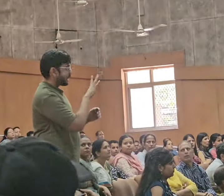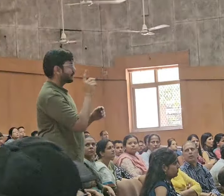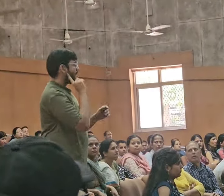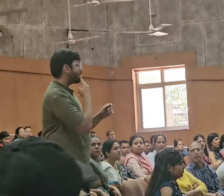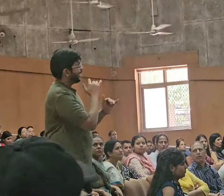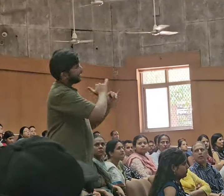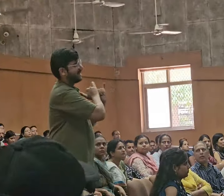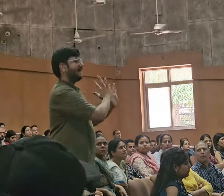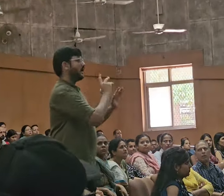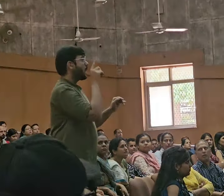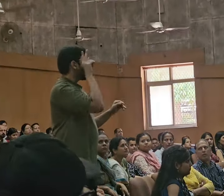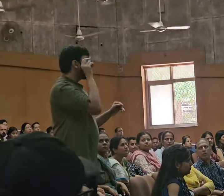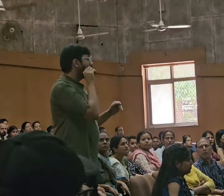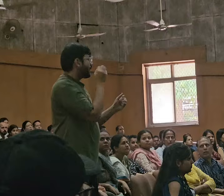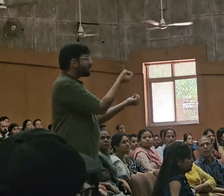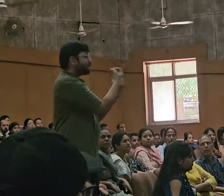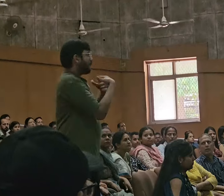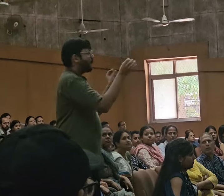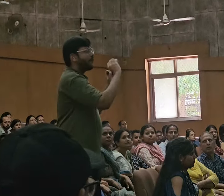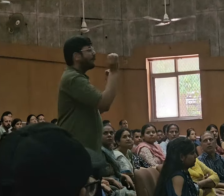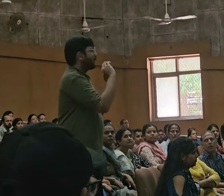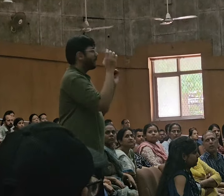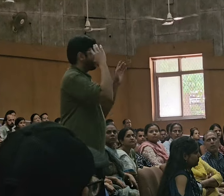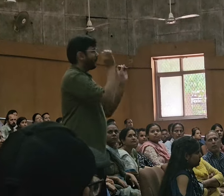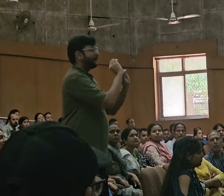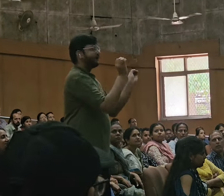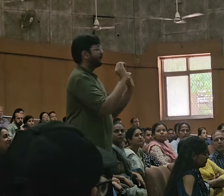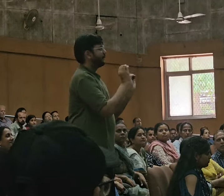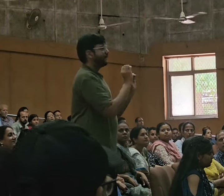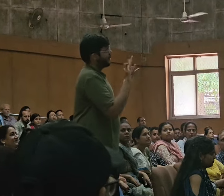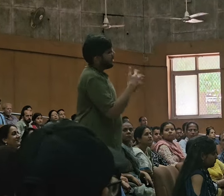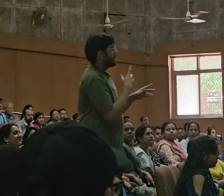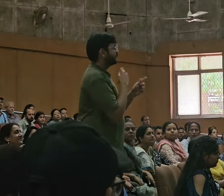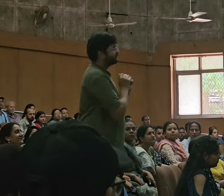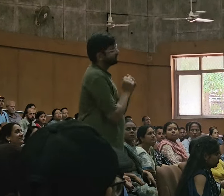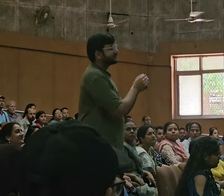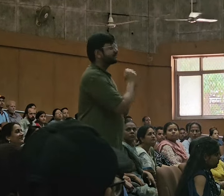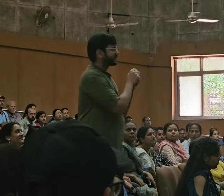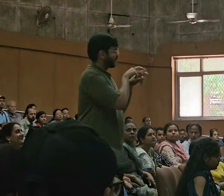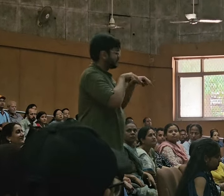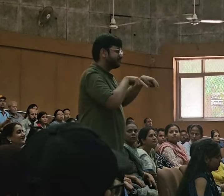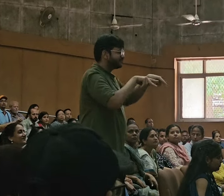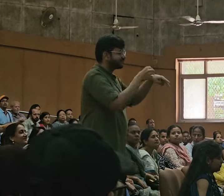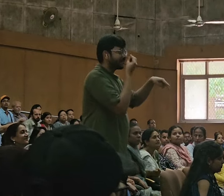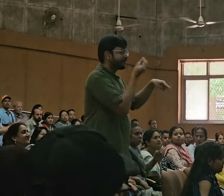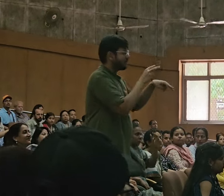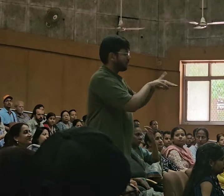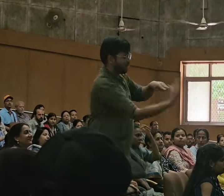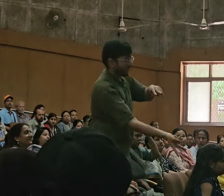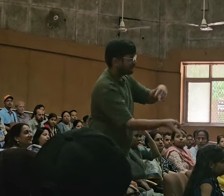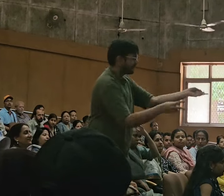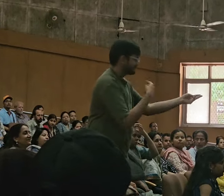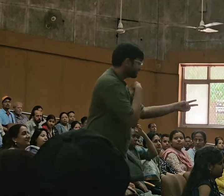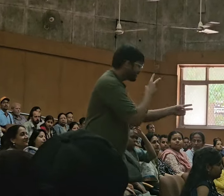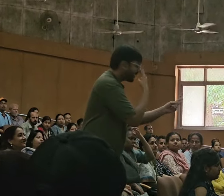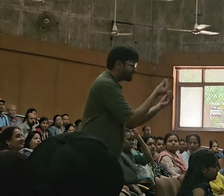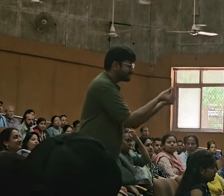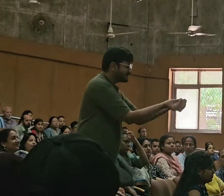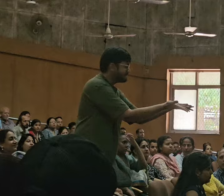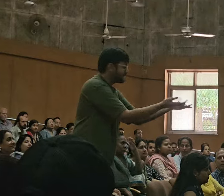मेरे कॉलेज में भी डेफ है, बट मुझे ये भी पता था कि उनको अशर भी है, बल्कि साथ चलता बिता रहता था कि अरे वो तो चलते